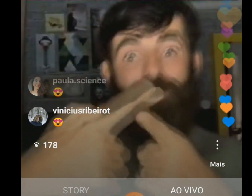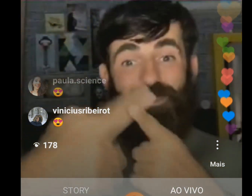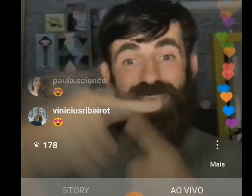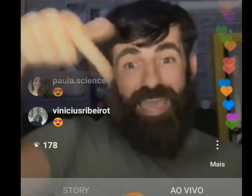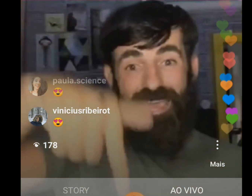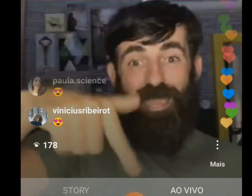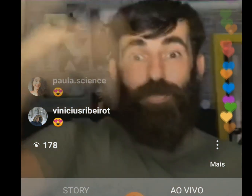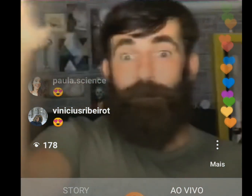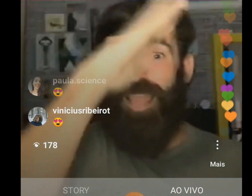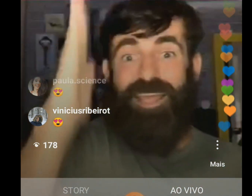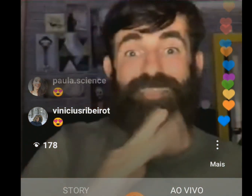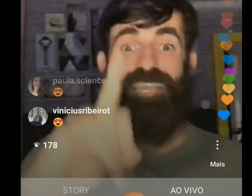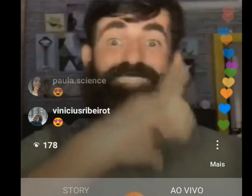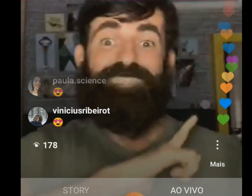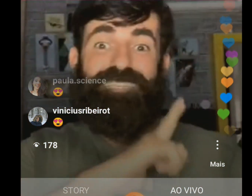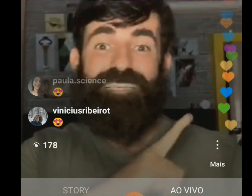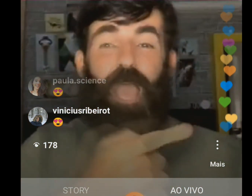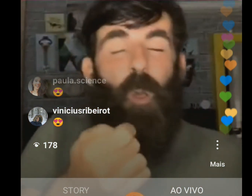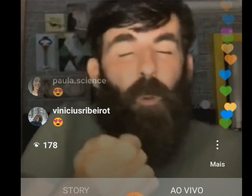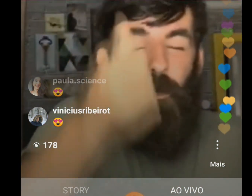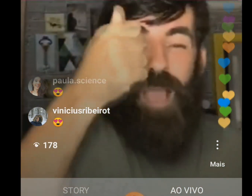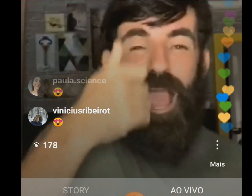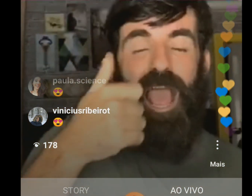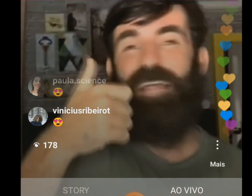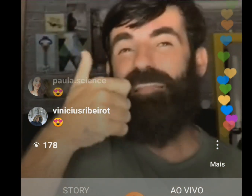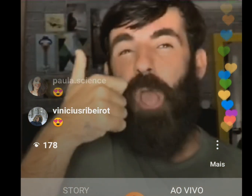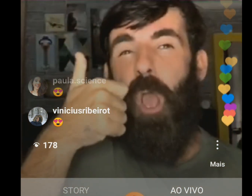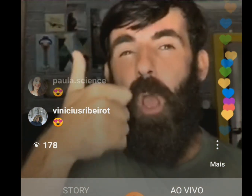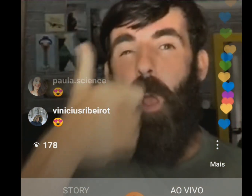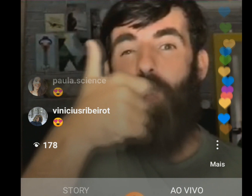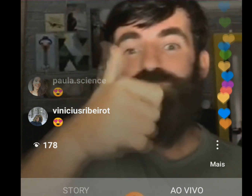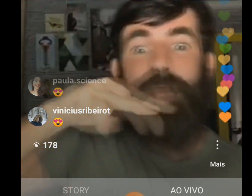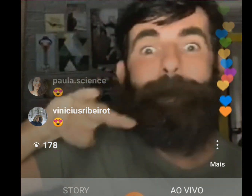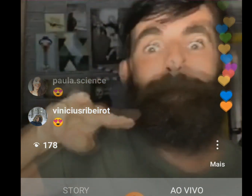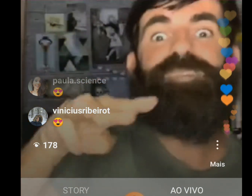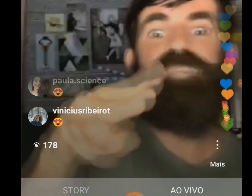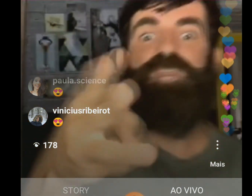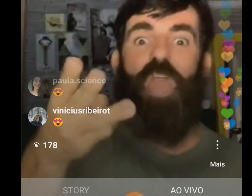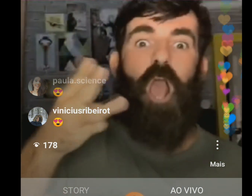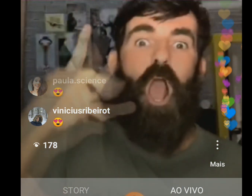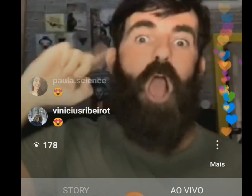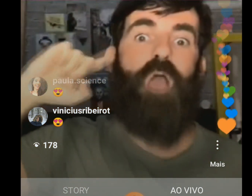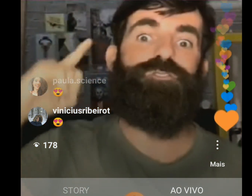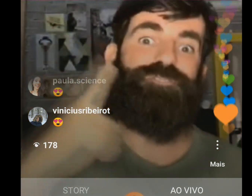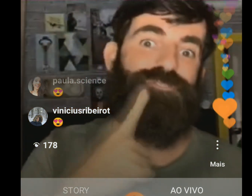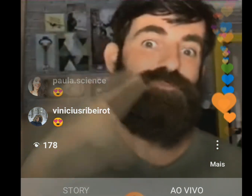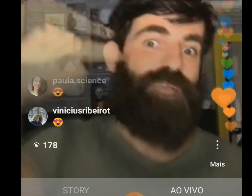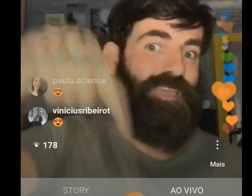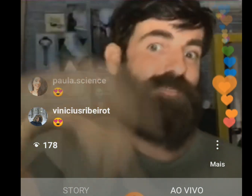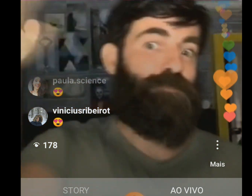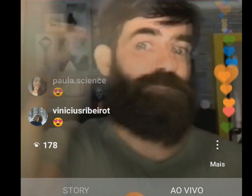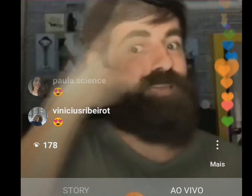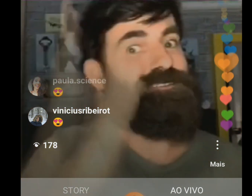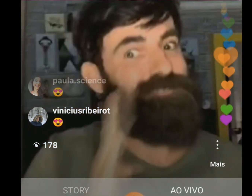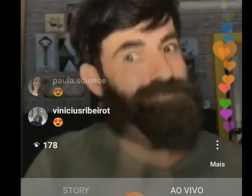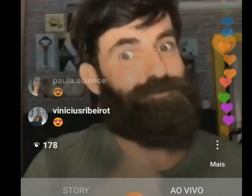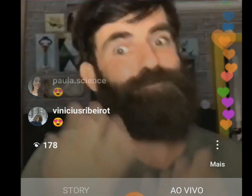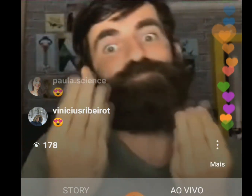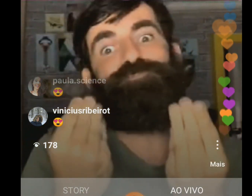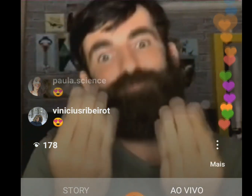surdo. Porque aqui no Brasil tem quase 13 milhões de surdos aqui no Brasil. É